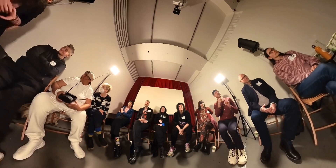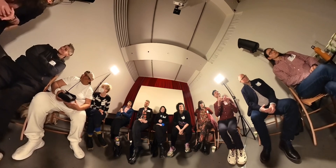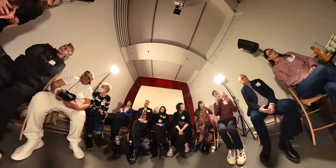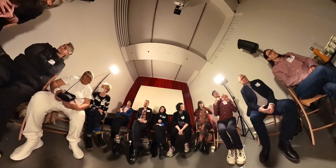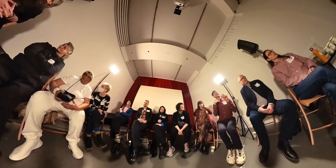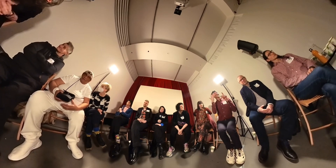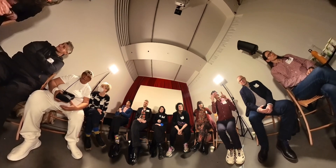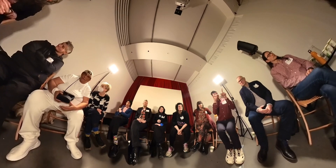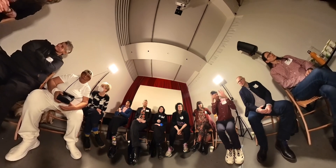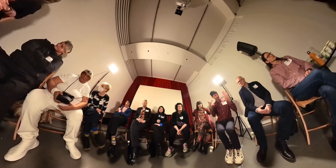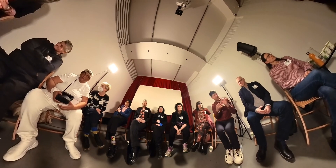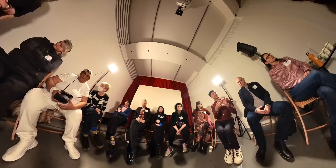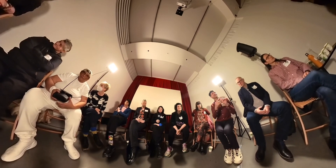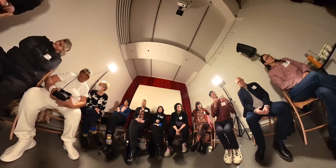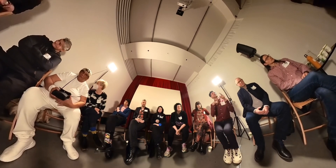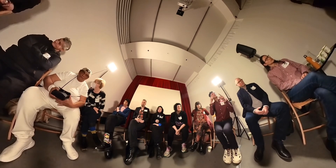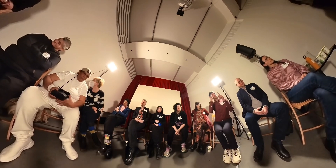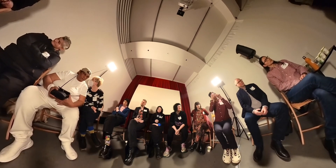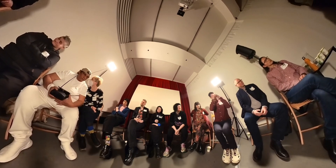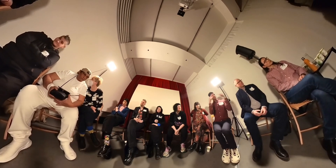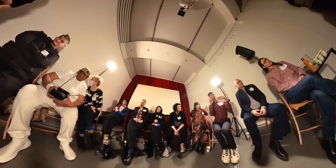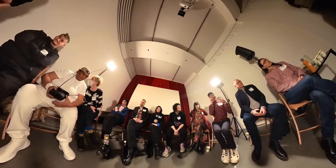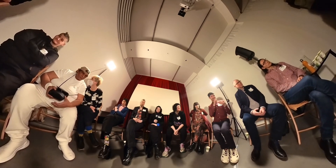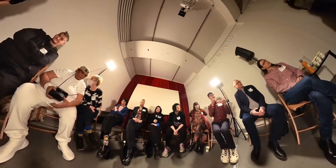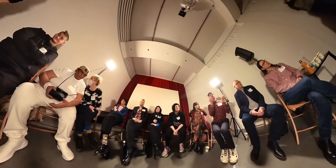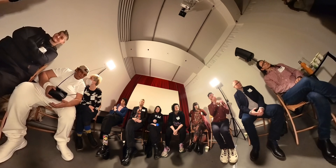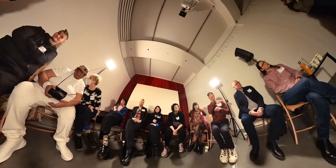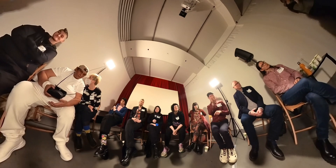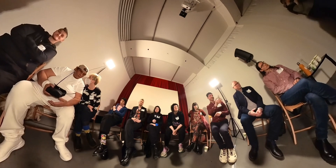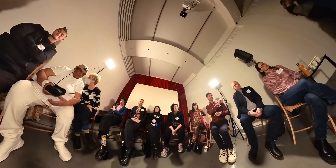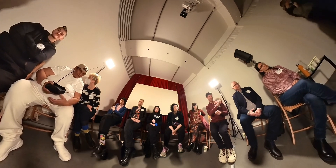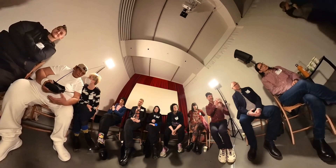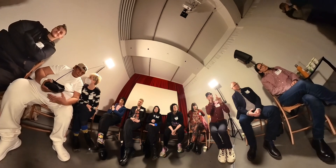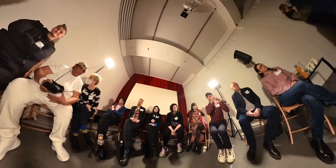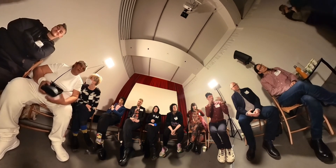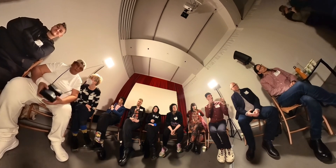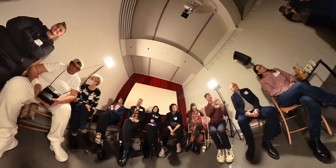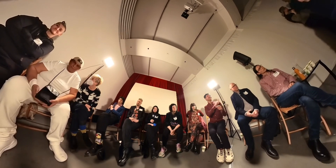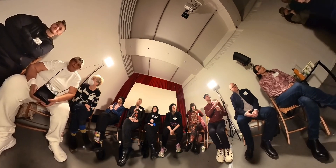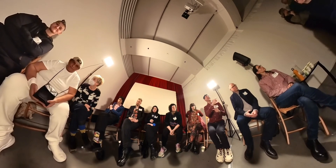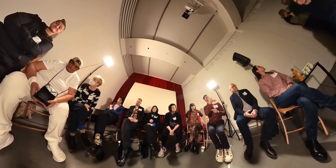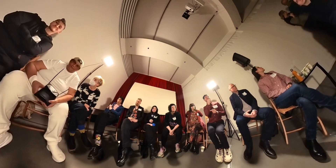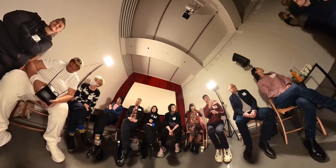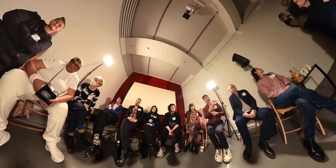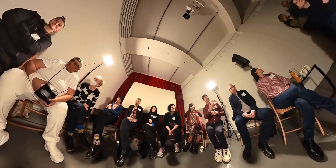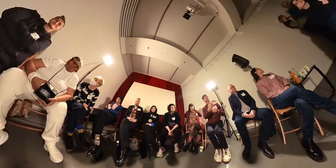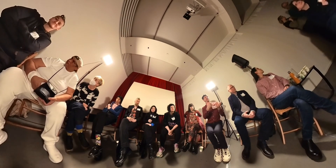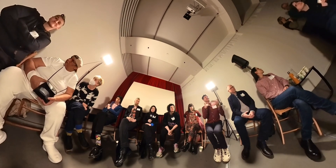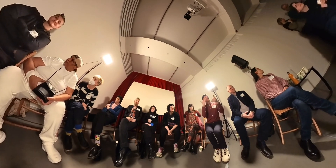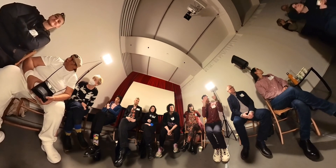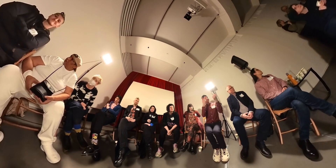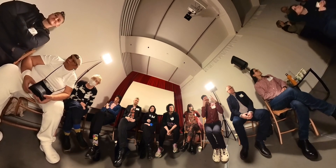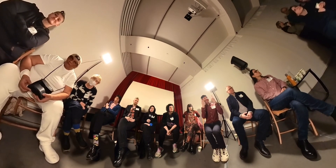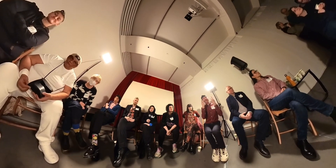Tak já jenom bych možná se zeptal, já se nevím, jestli to s tím souvisí nebo ne, ale jenom bych možná řekl, že kultura neslyšících je